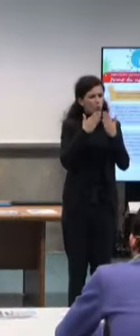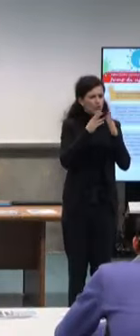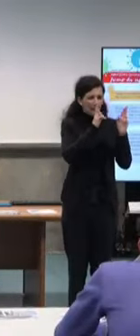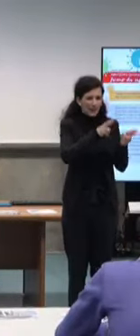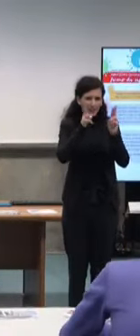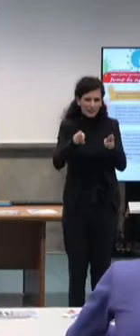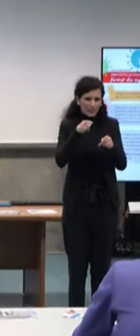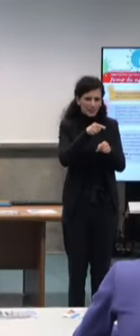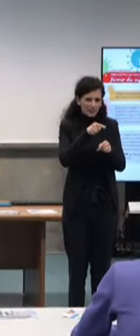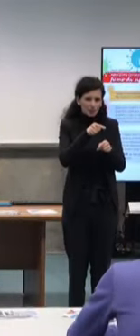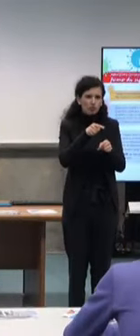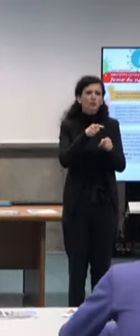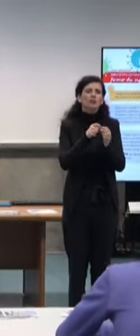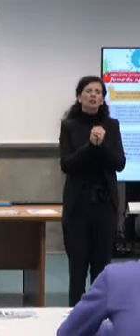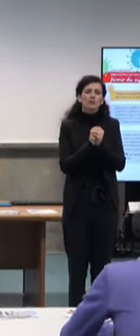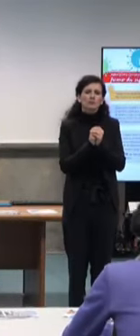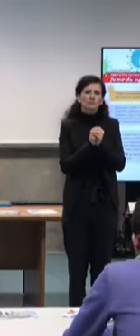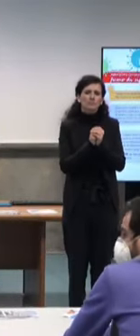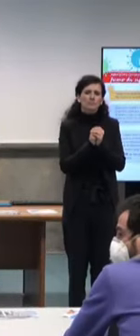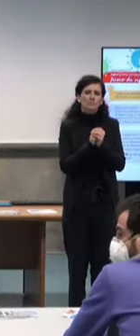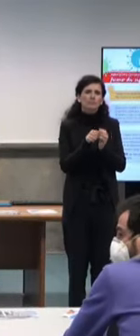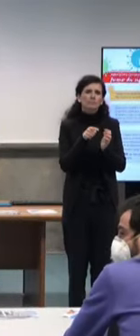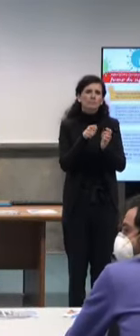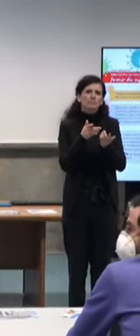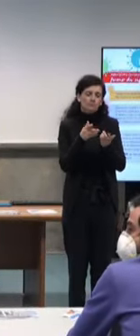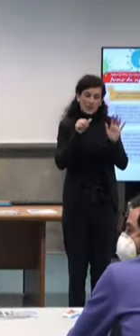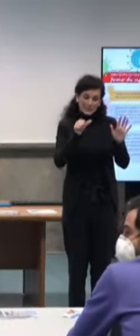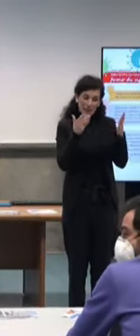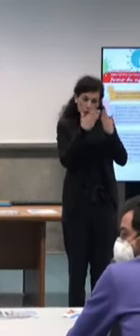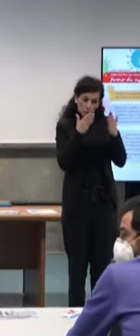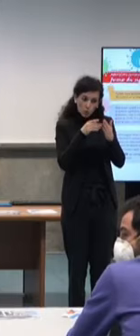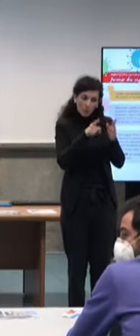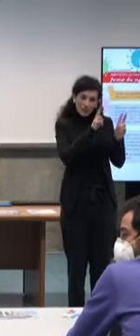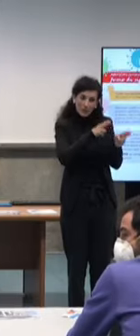quelle che invece possono essere può essere un'arma contro